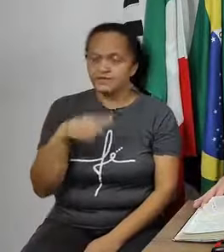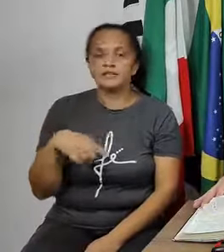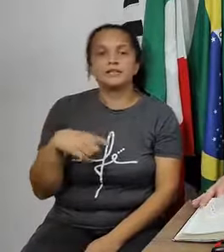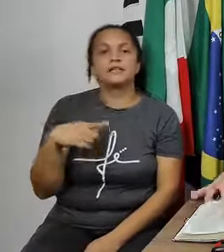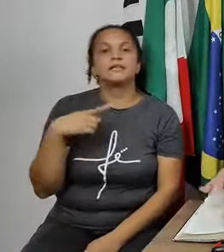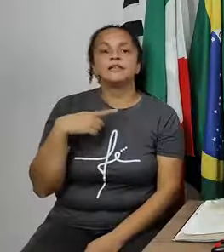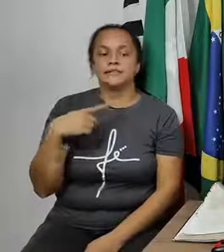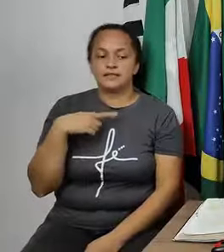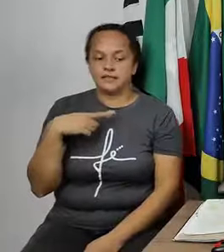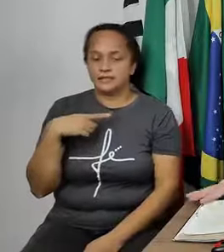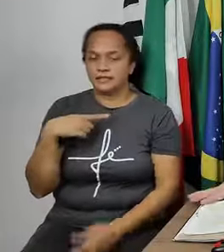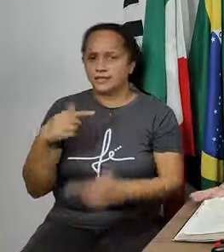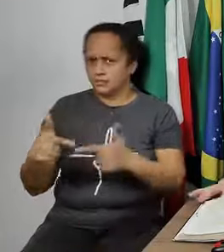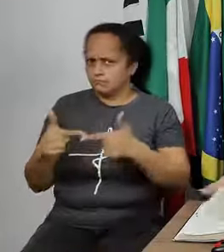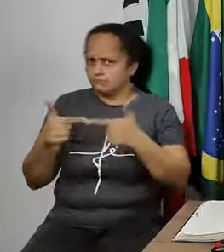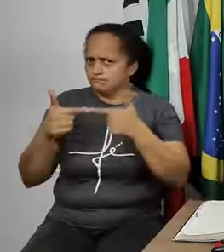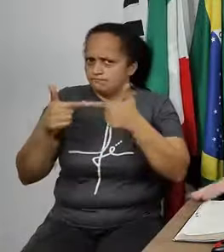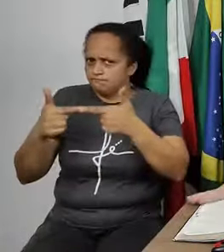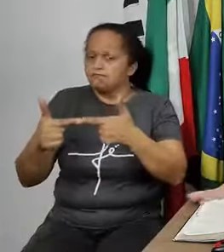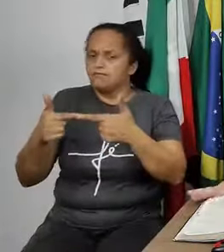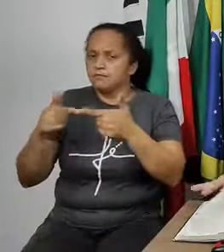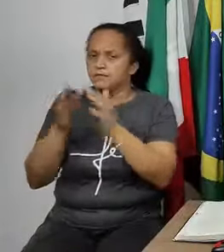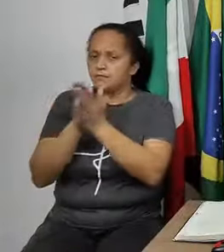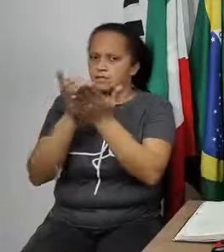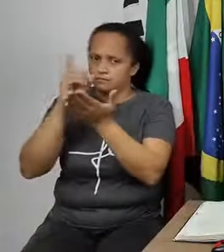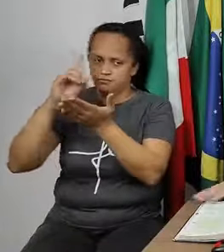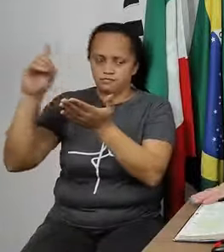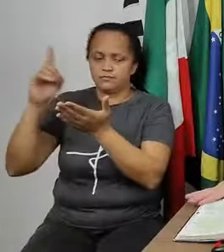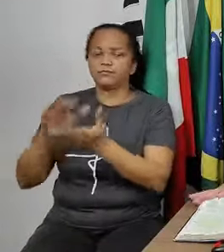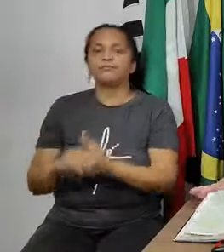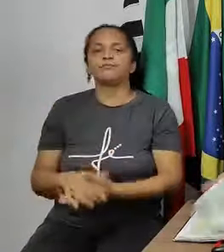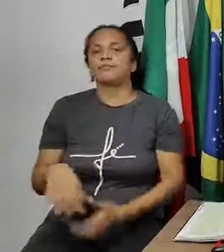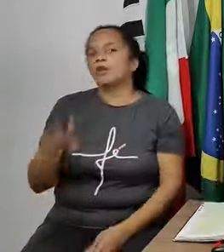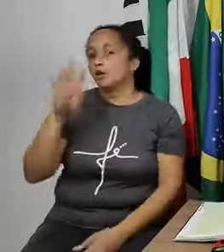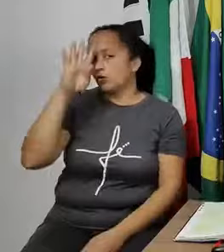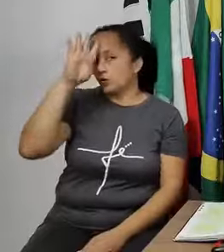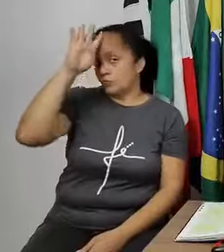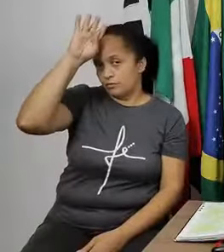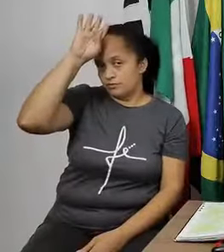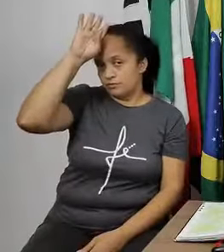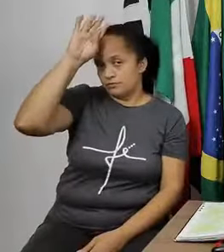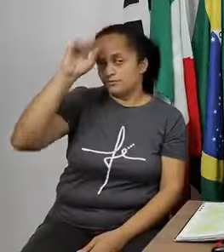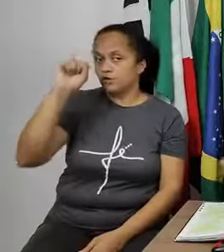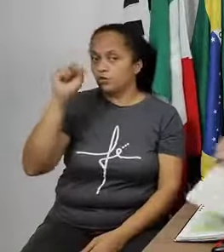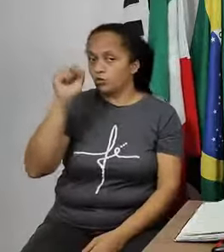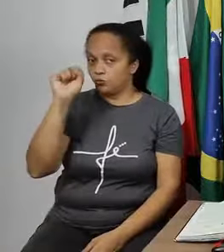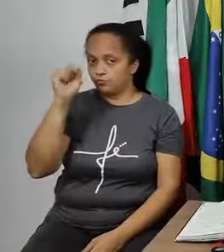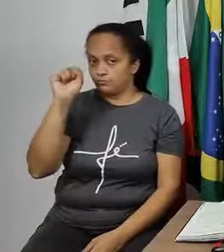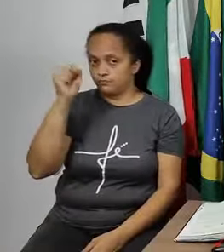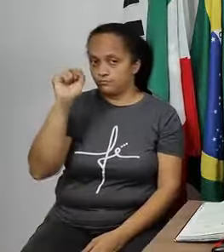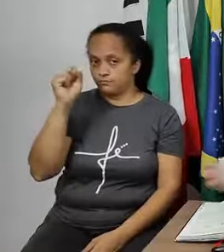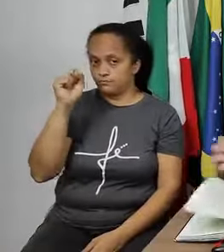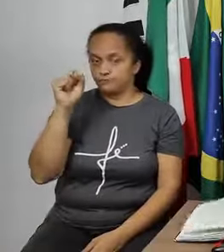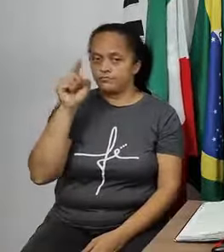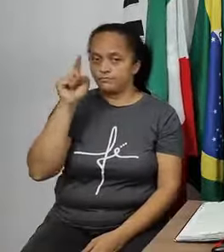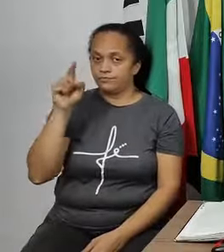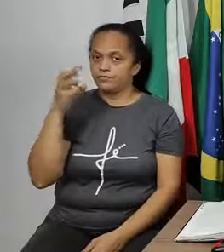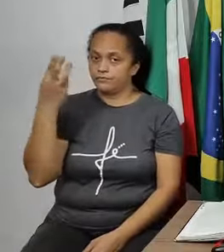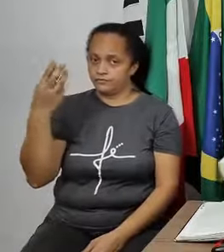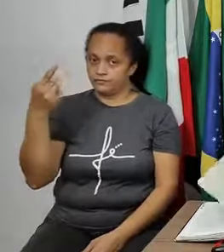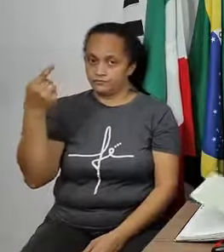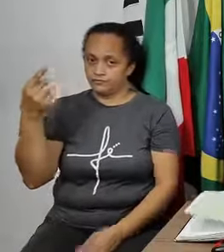esse fundamento que é a palavra de Deus. Abra comigo Romanos, capítulo 8, do verso 31